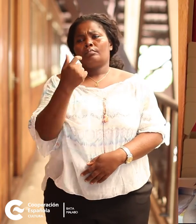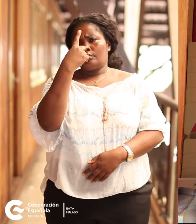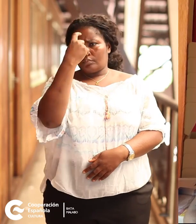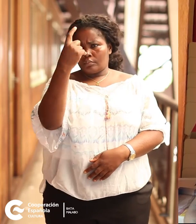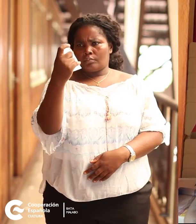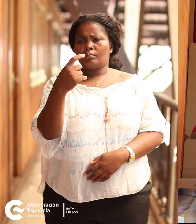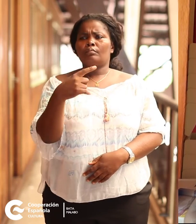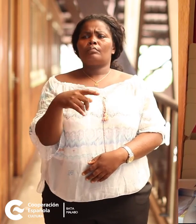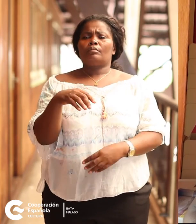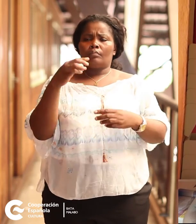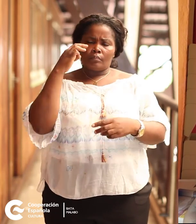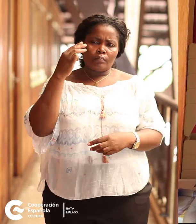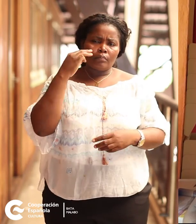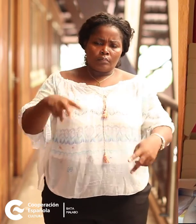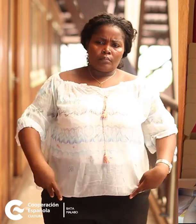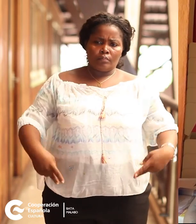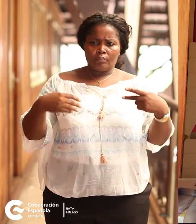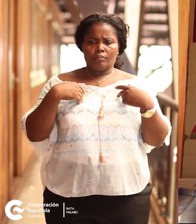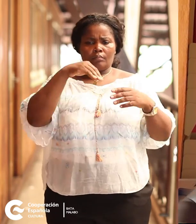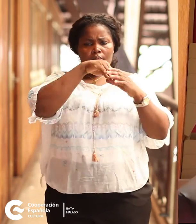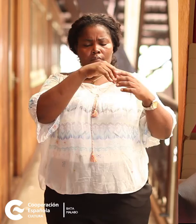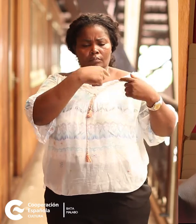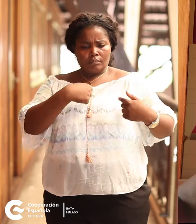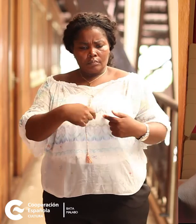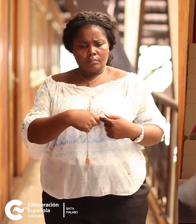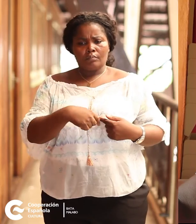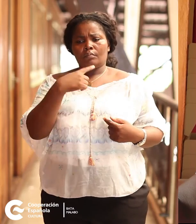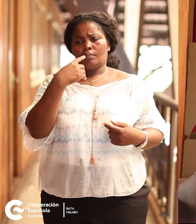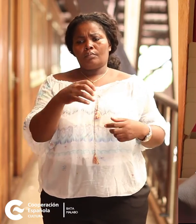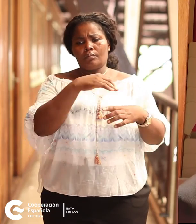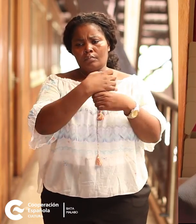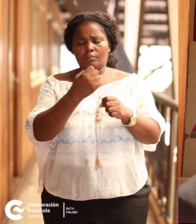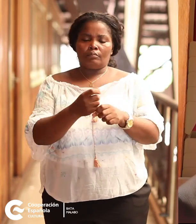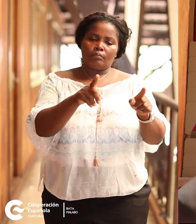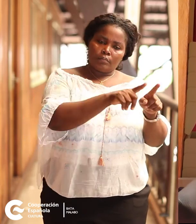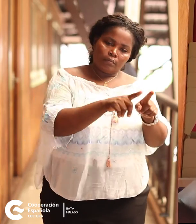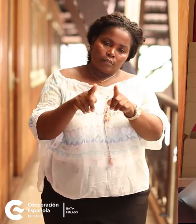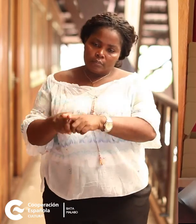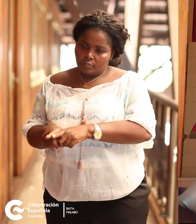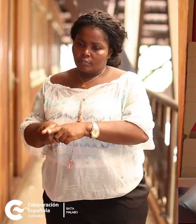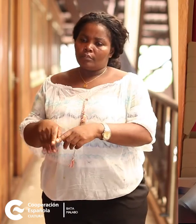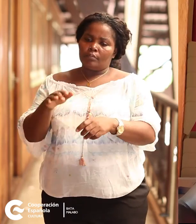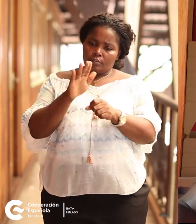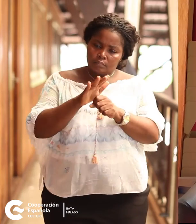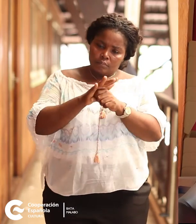Y el sueño de Martin siguió vivo en nuestro interior, al tratarnos como hermanos,